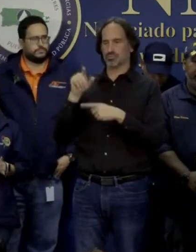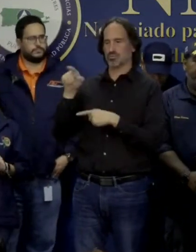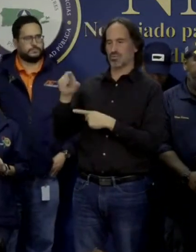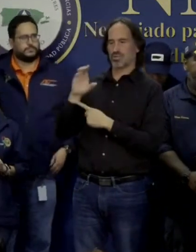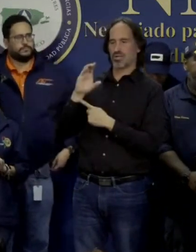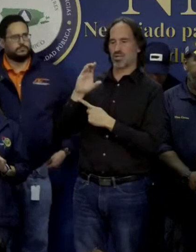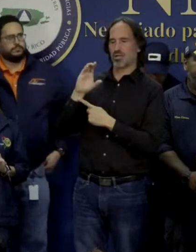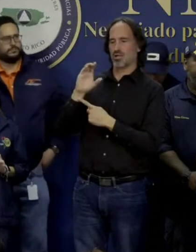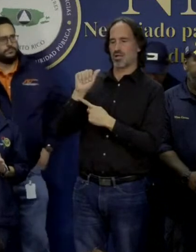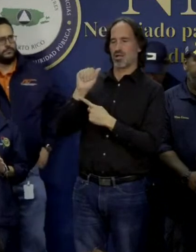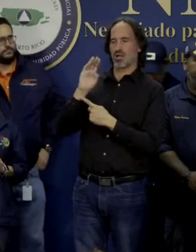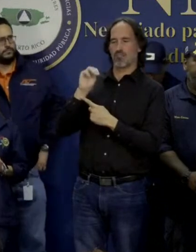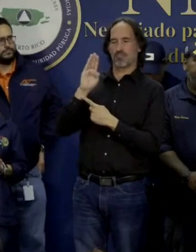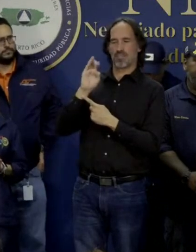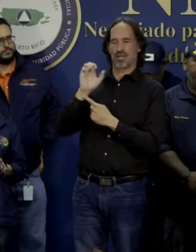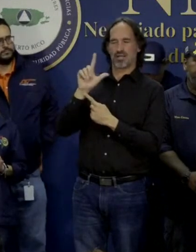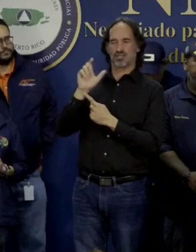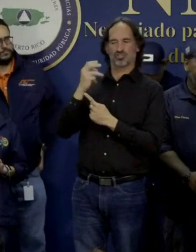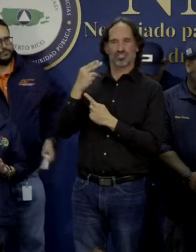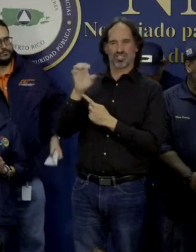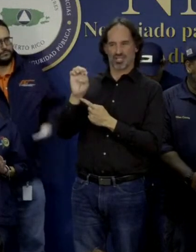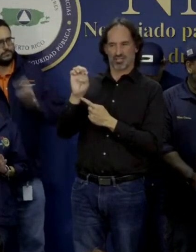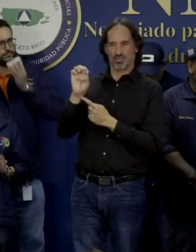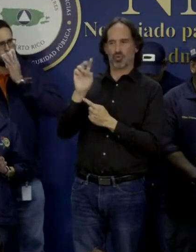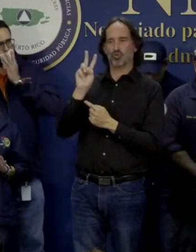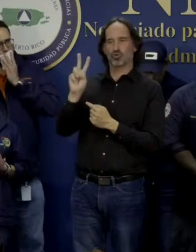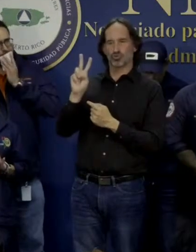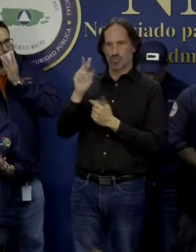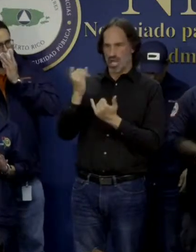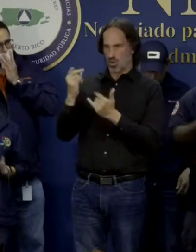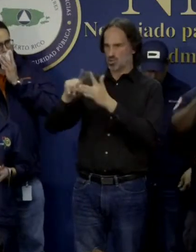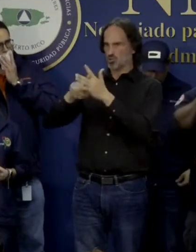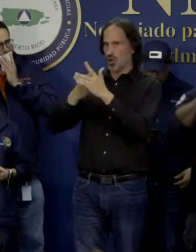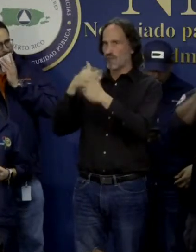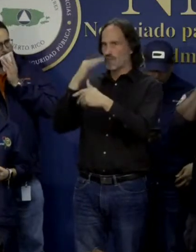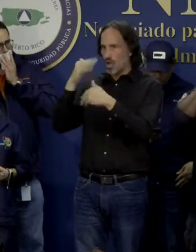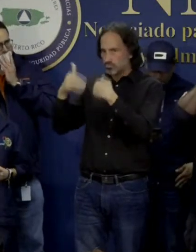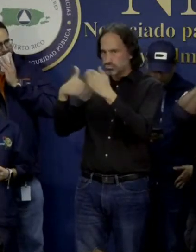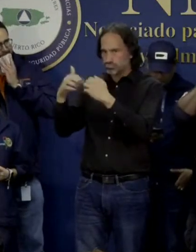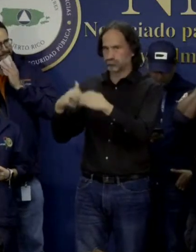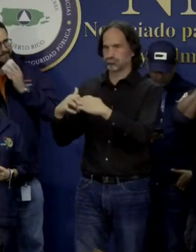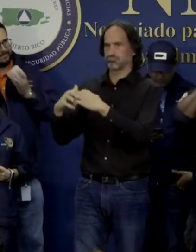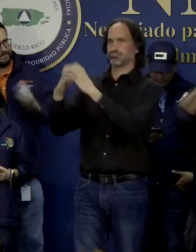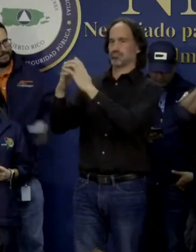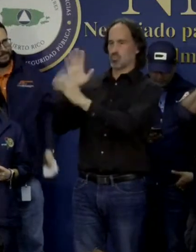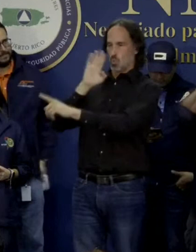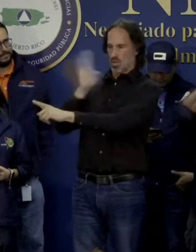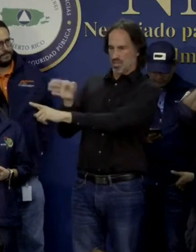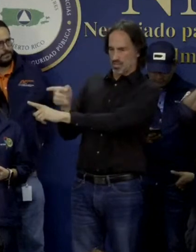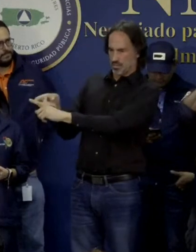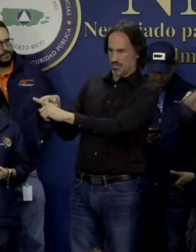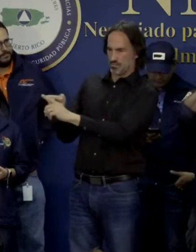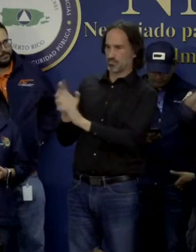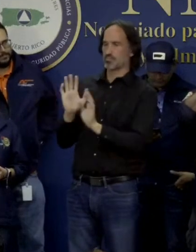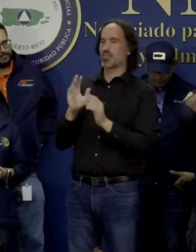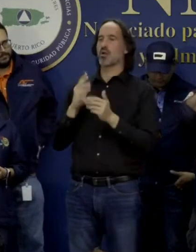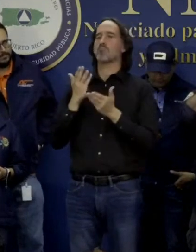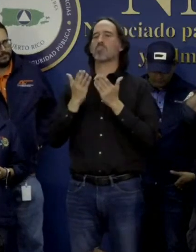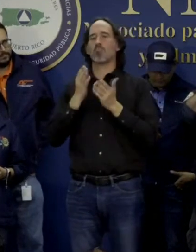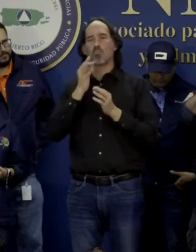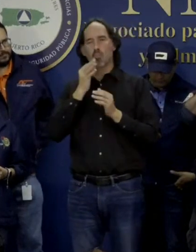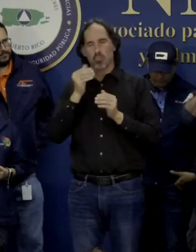arranque Cambalache 2. Ahí determinamos Luma y Prepa prender la unidad en modo isla, porque como no